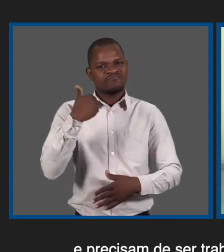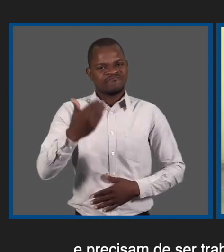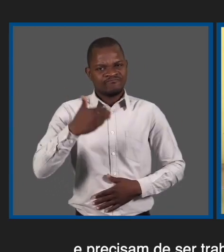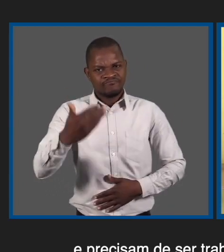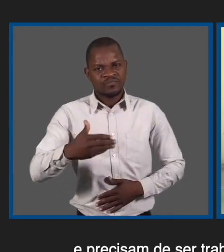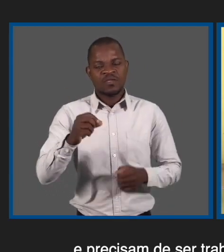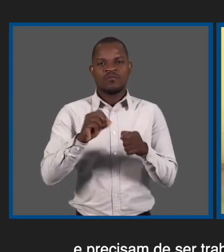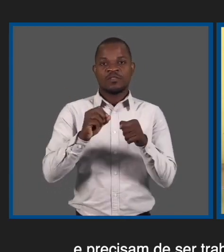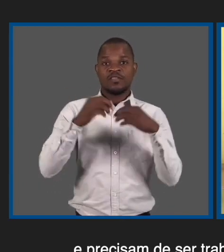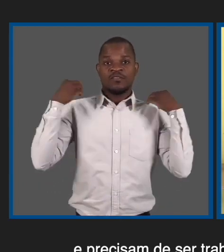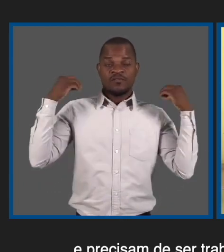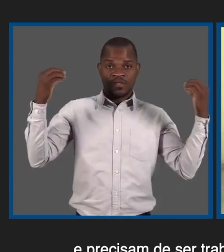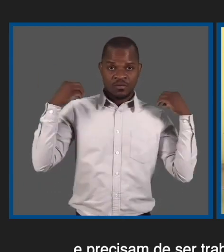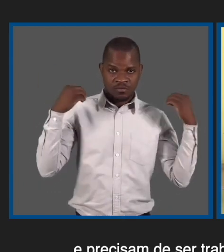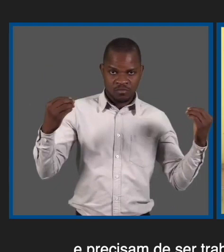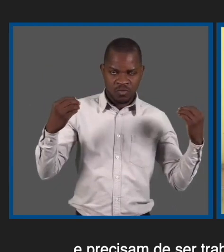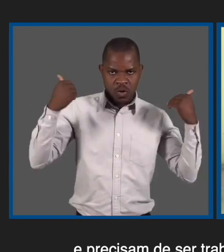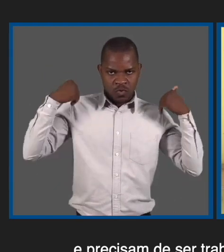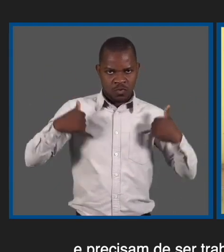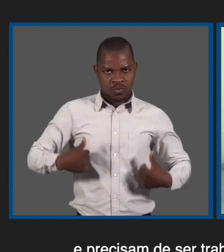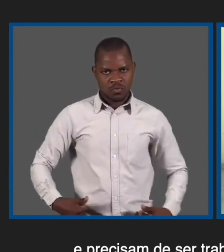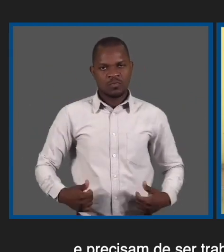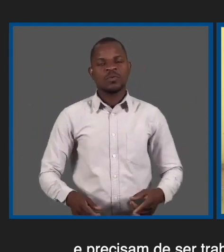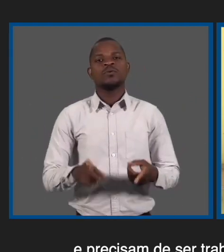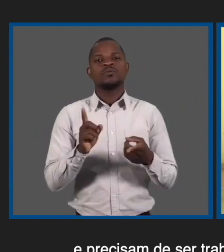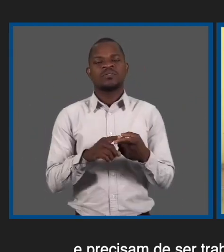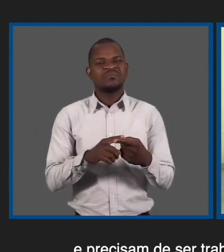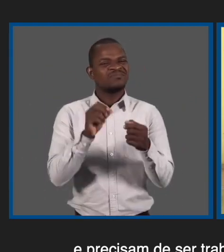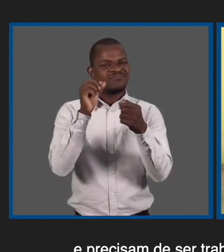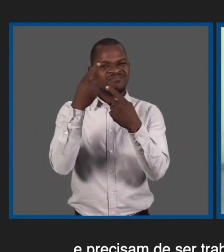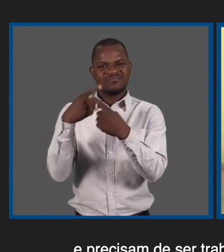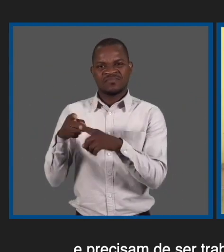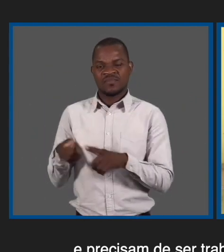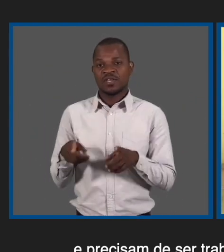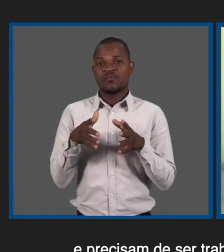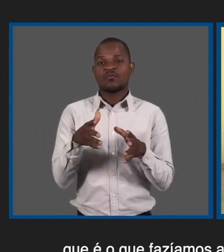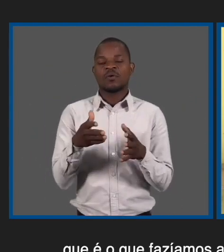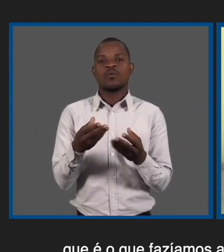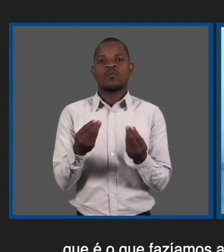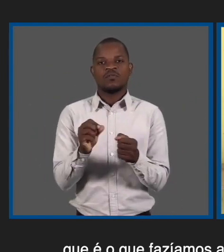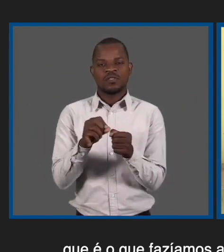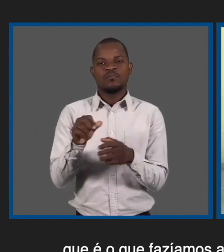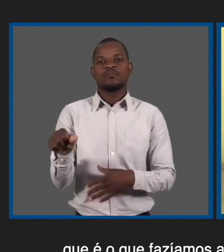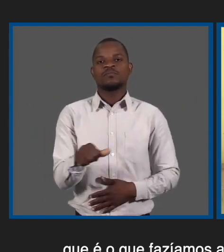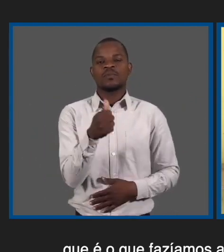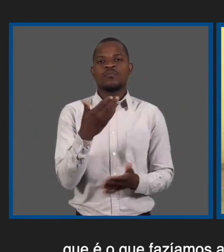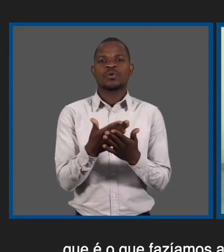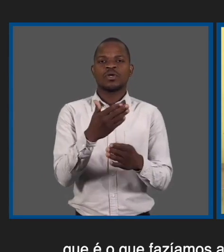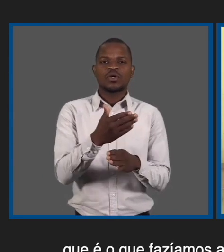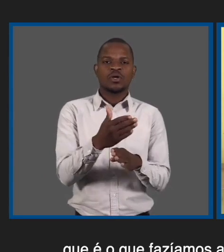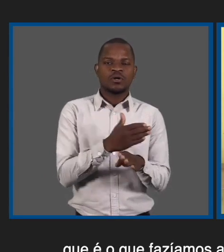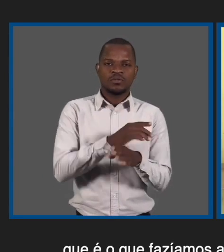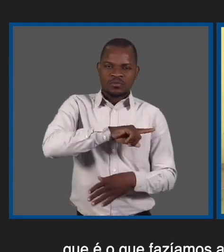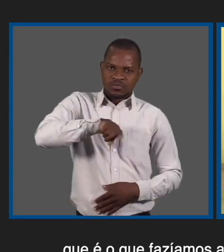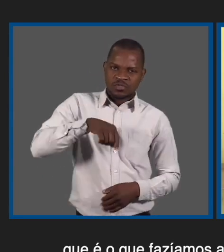trabalhadas, quer a nível da fisioterapia geral, quer a nível da cinesoterapia, neste caso. Não é que é o que nós